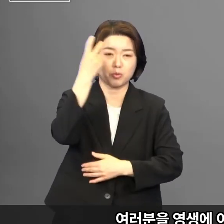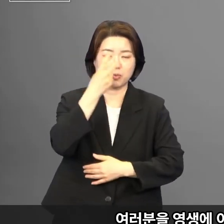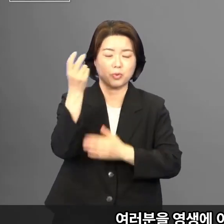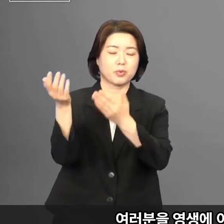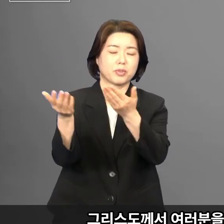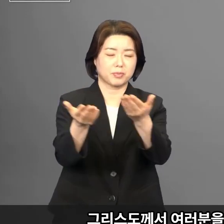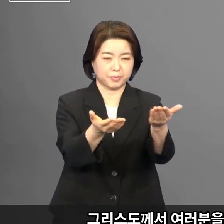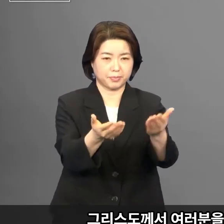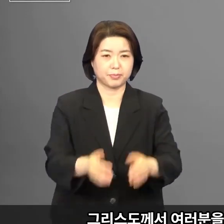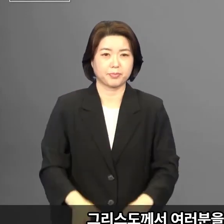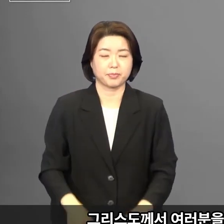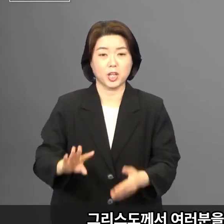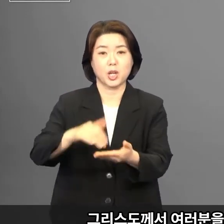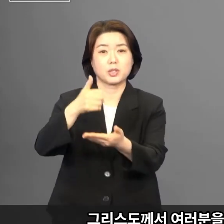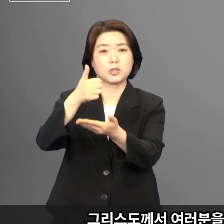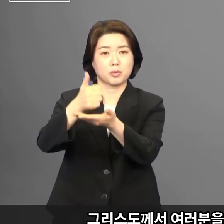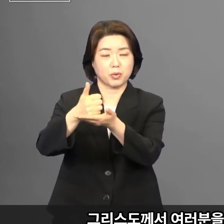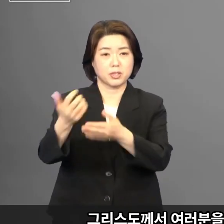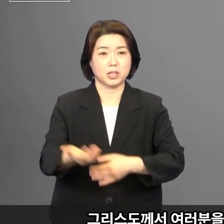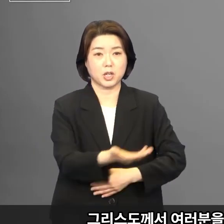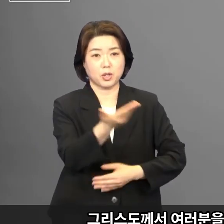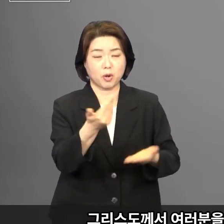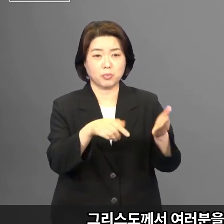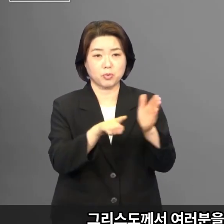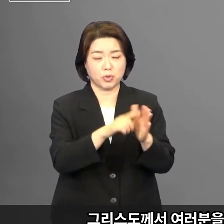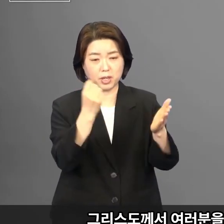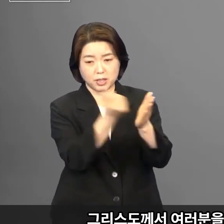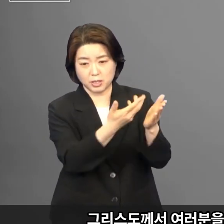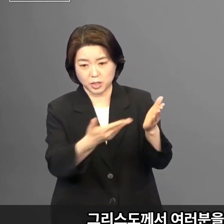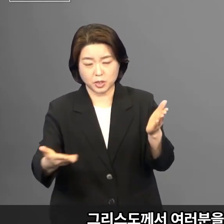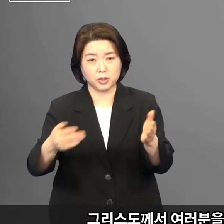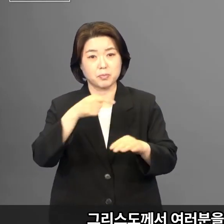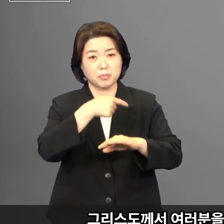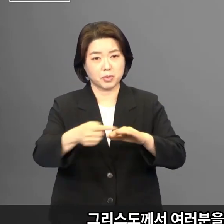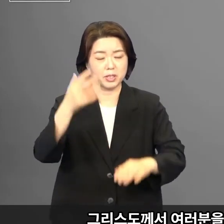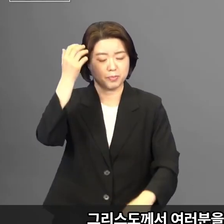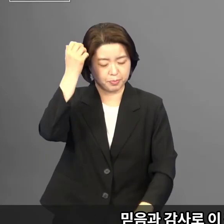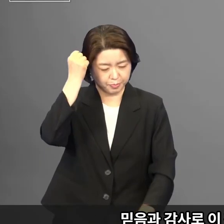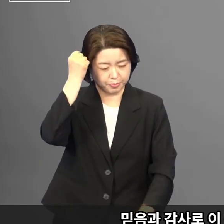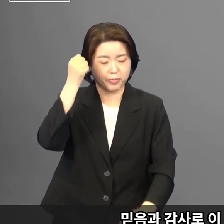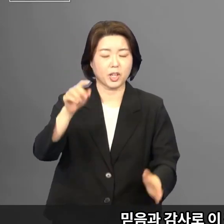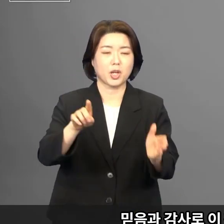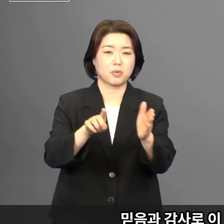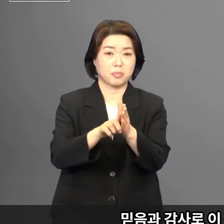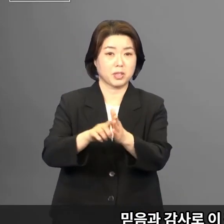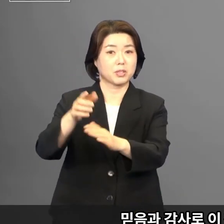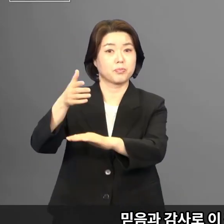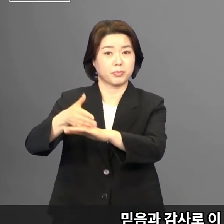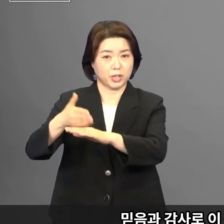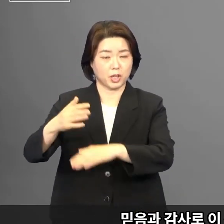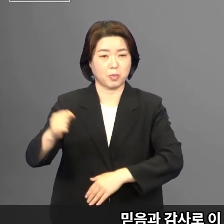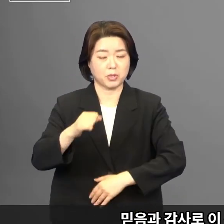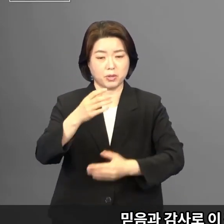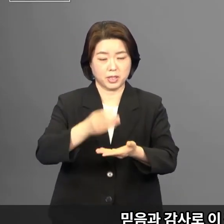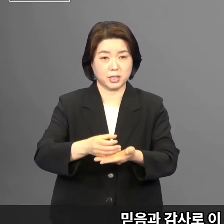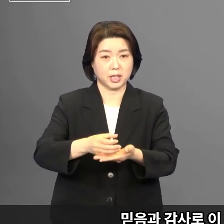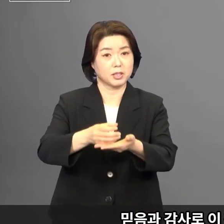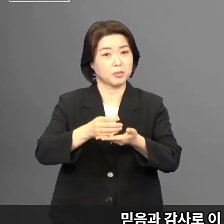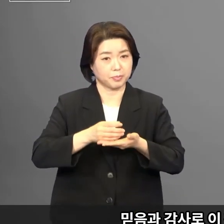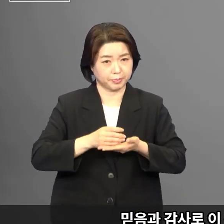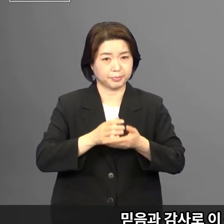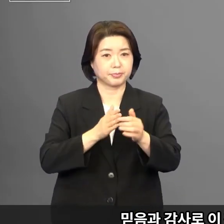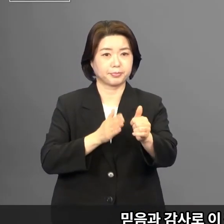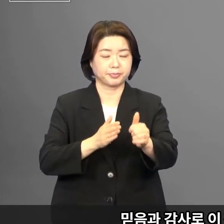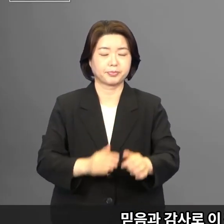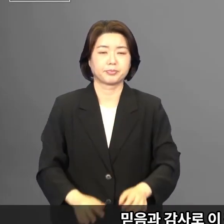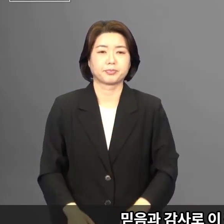주십니다. 그리스도께서 여러분을 위해 흘리신 피를 기억하면서 믿음과 감사로 이 잔을 받으시기